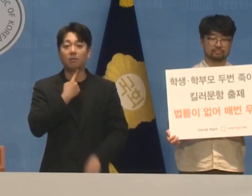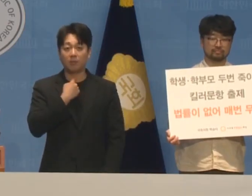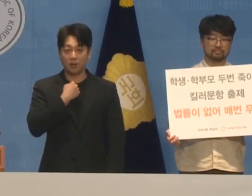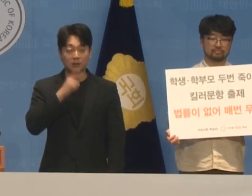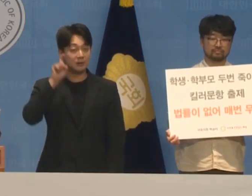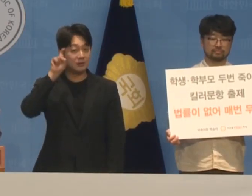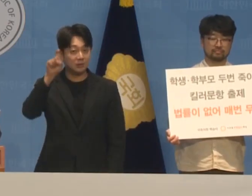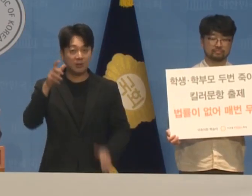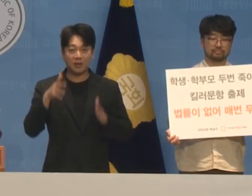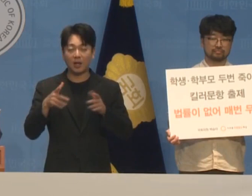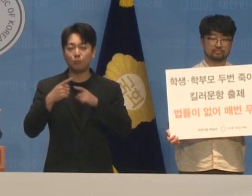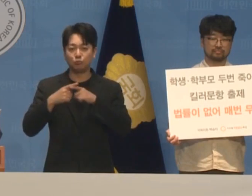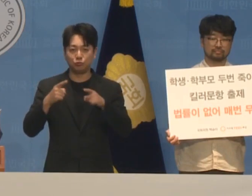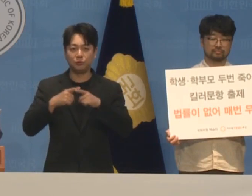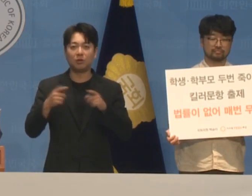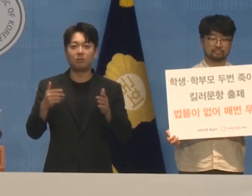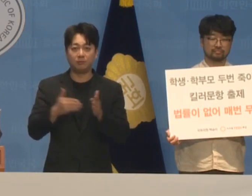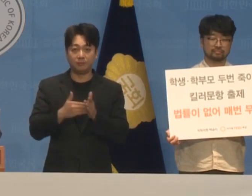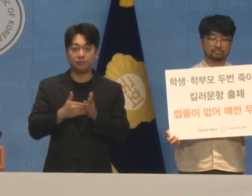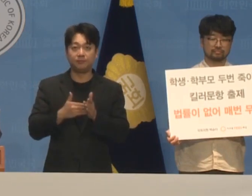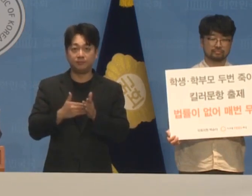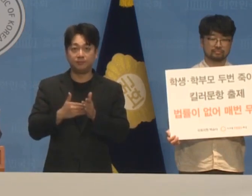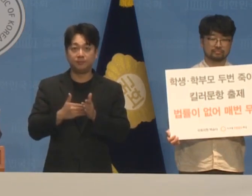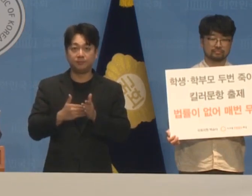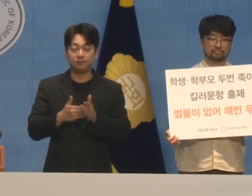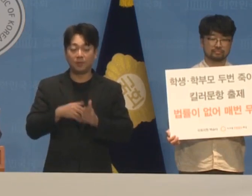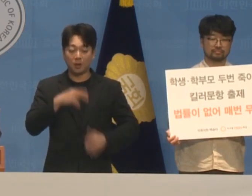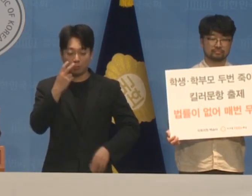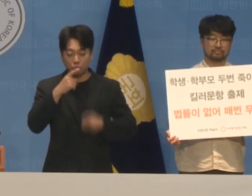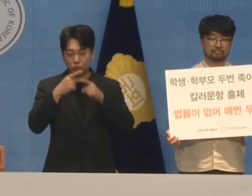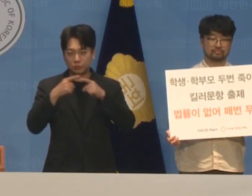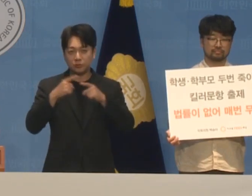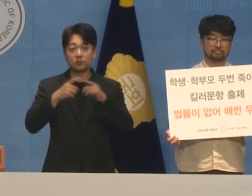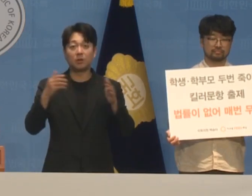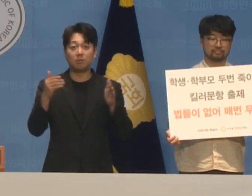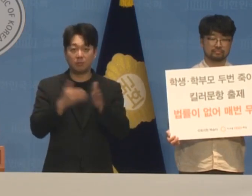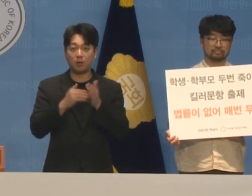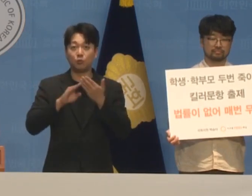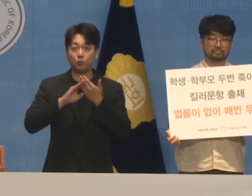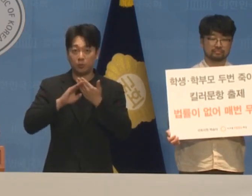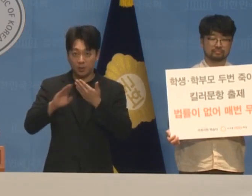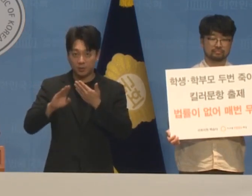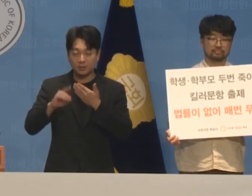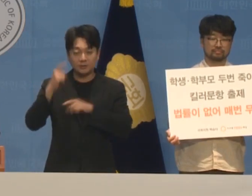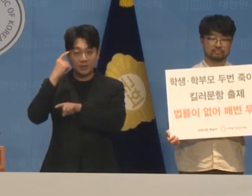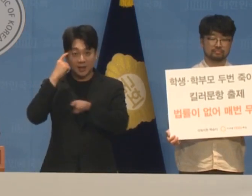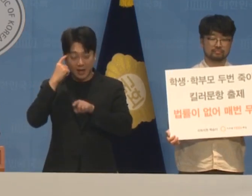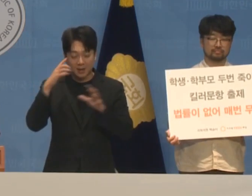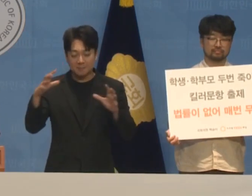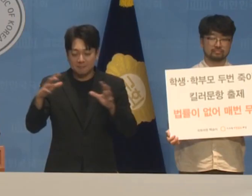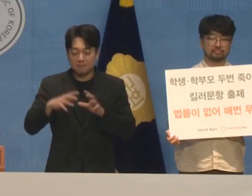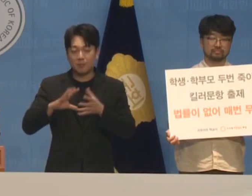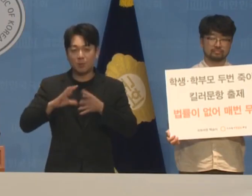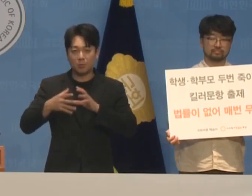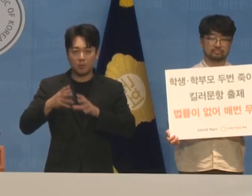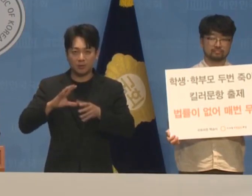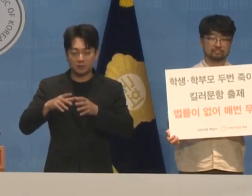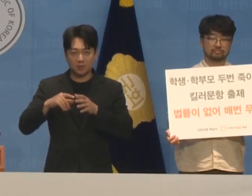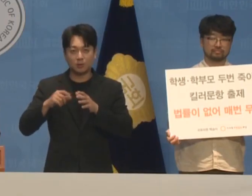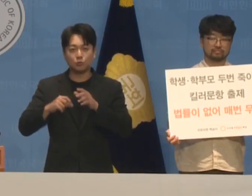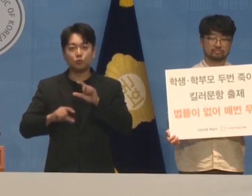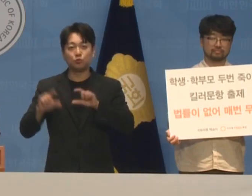10일간 분석을 진행했습니다. 분석기간 종료 후에는 분석 의견을 종합하여 세 차례 이상의